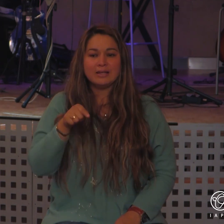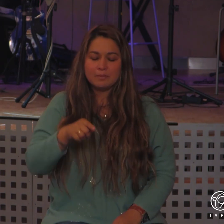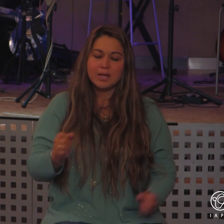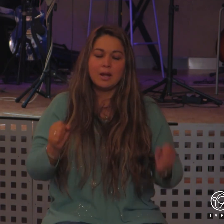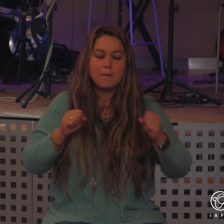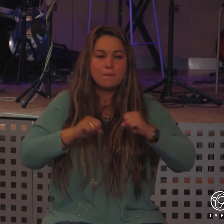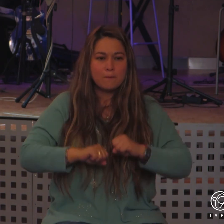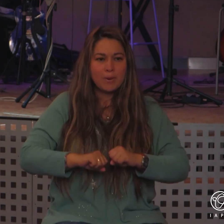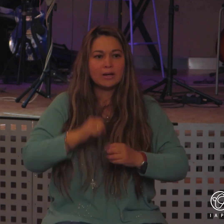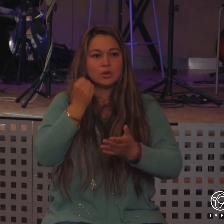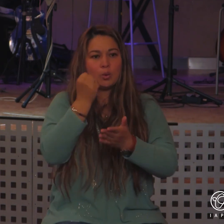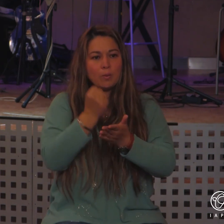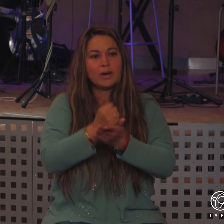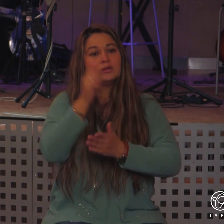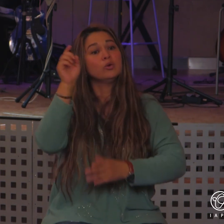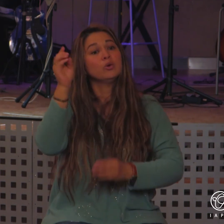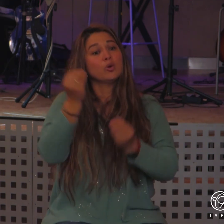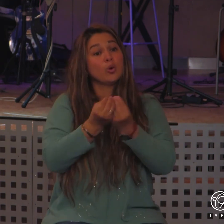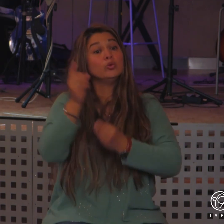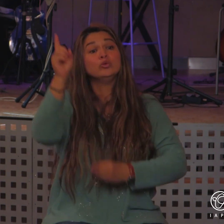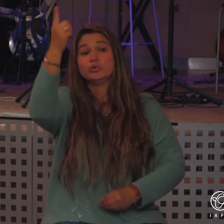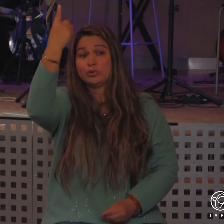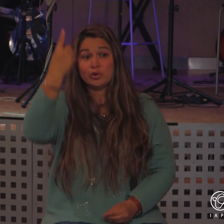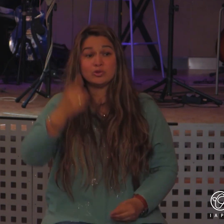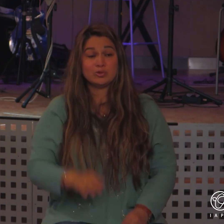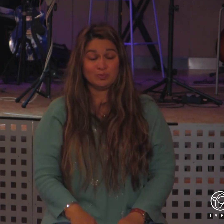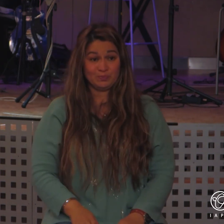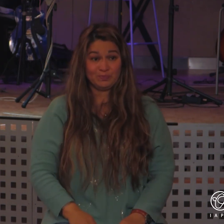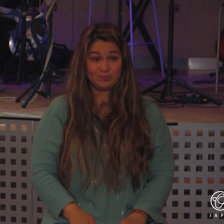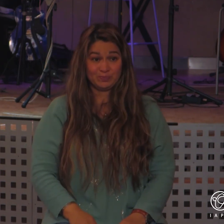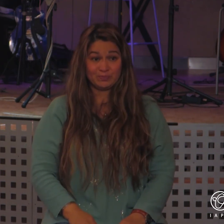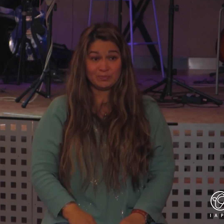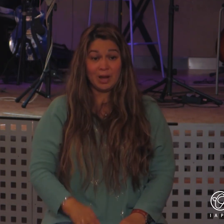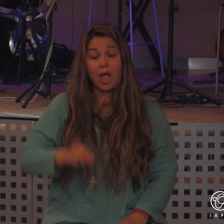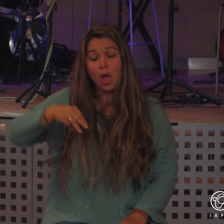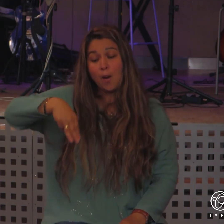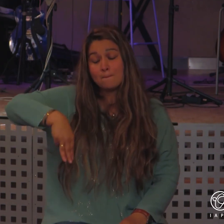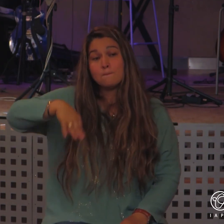Dios. Mizpa, atalaya.